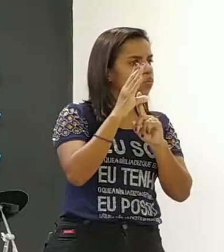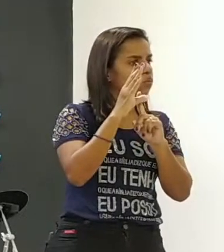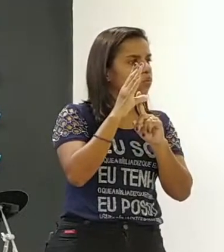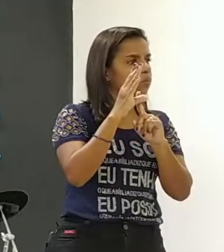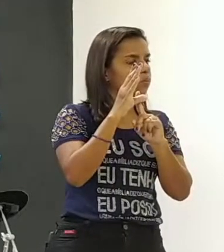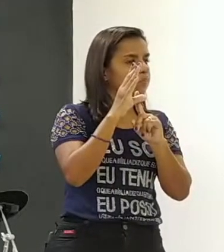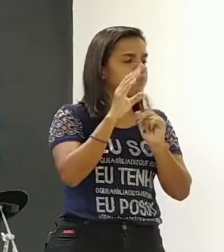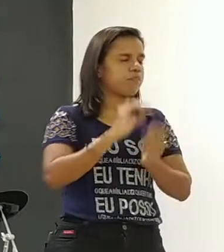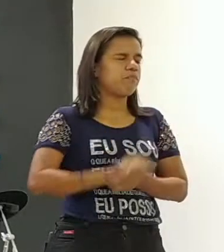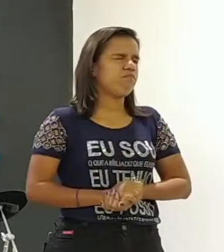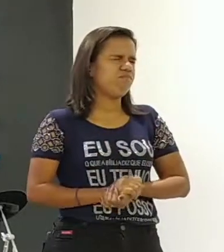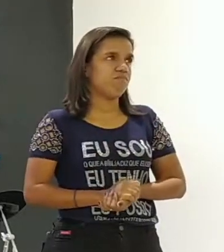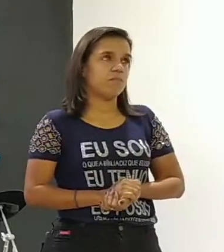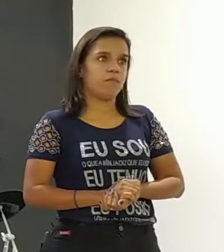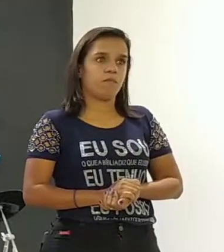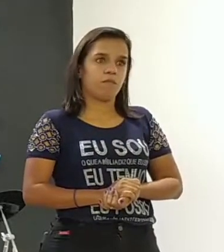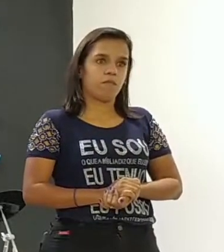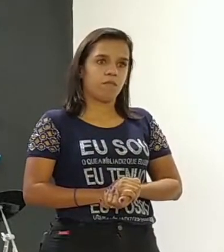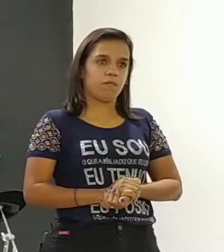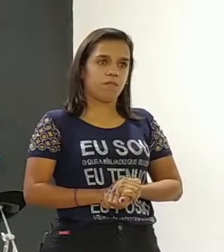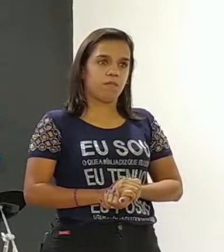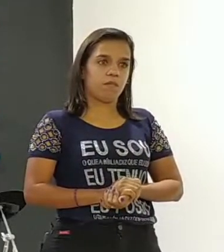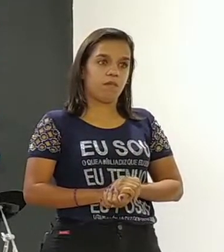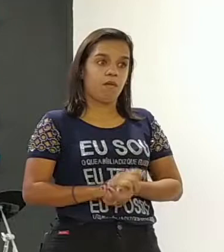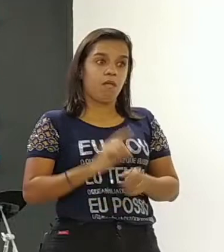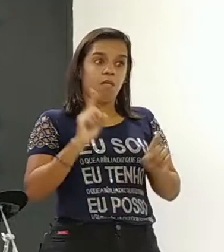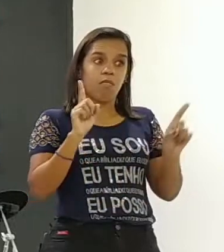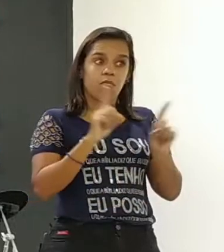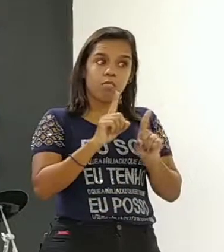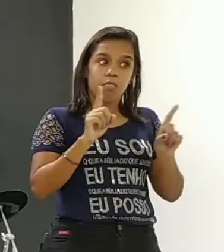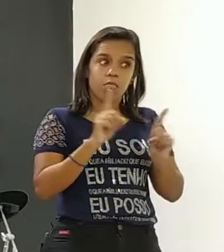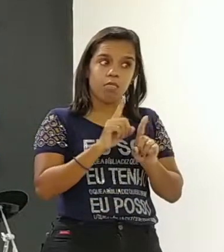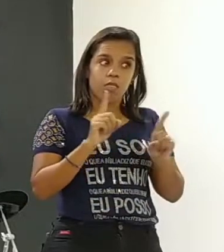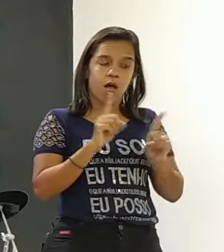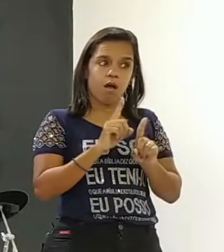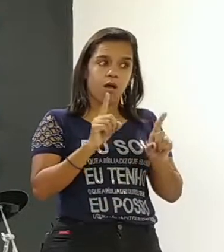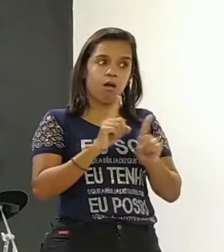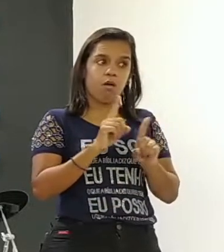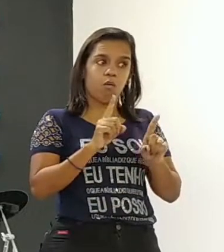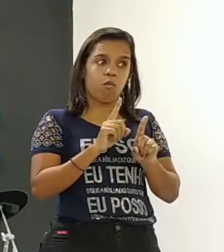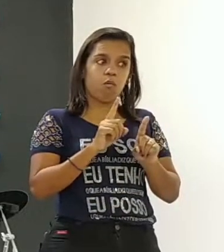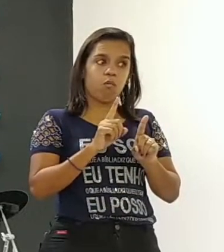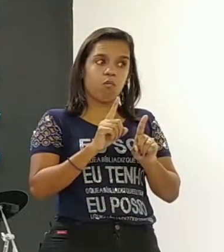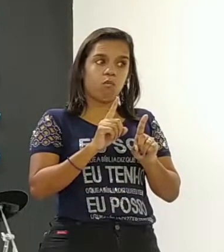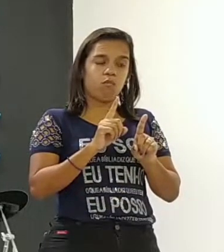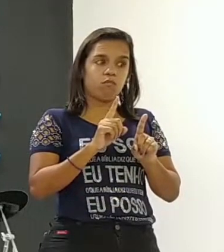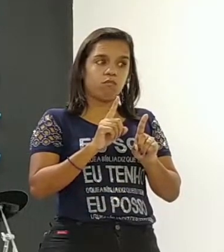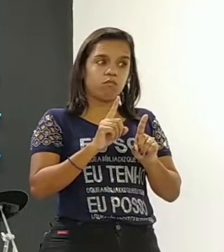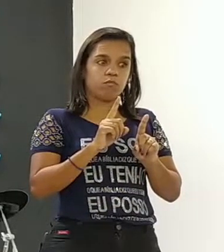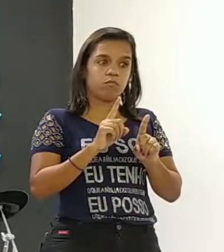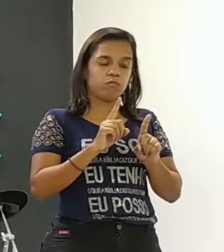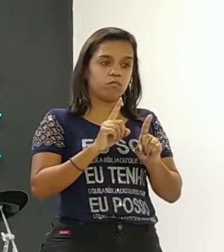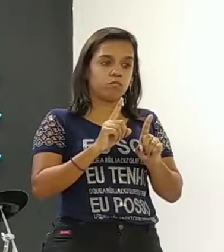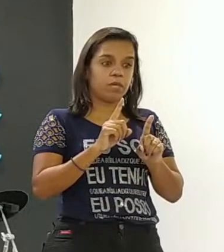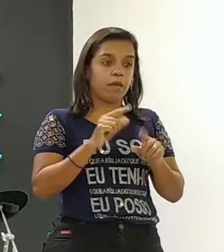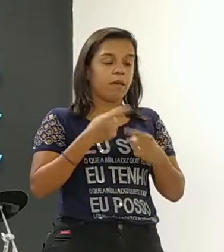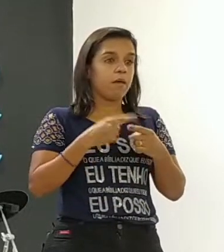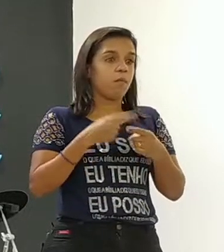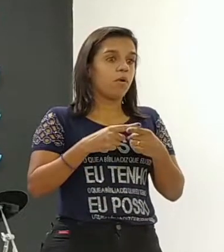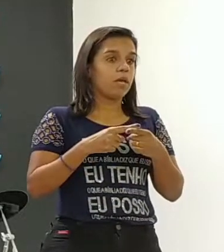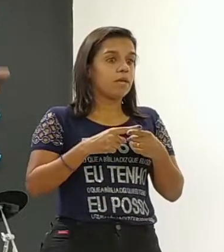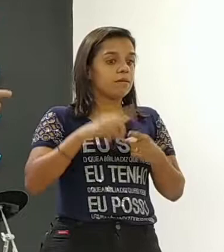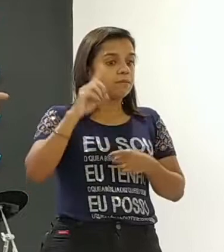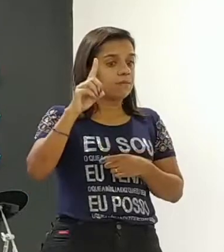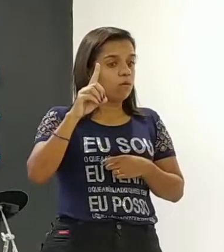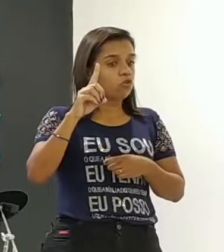que não mexa na situação que Deus te colocou, porque se foi Deus que te colocou, quem vai